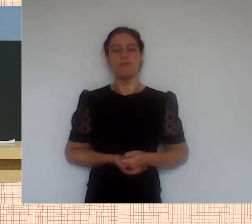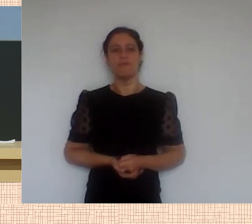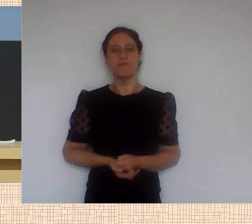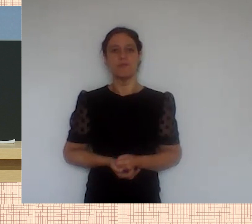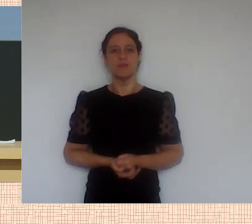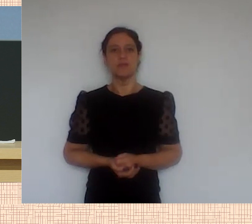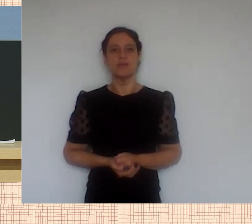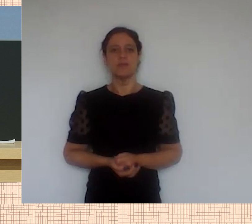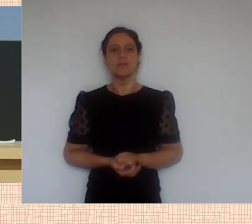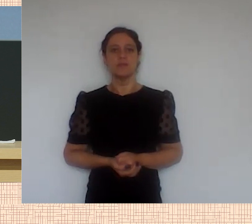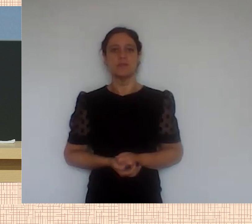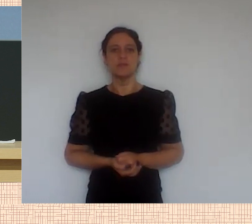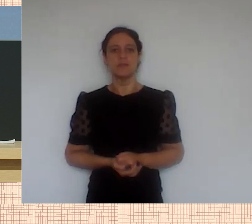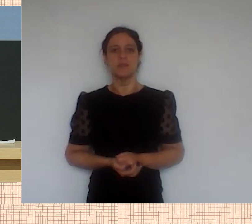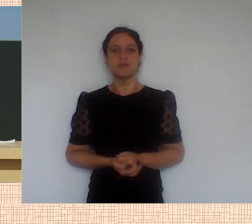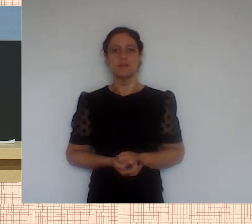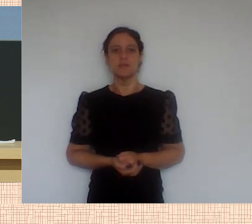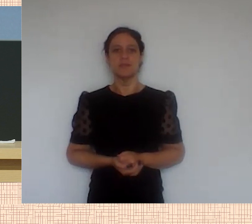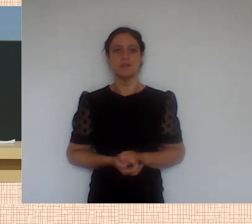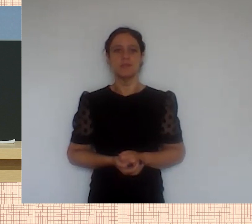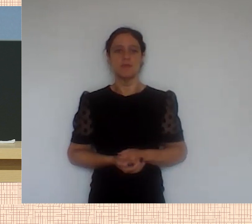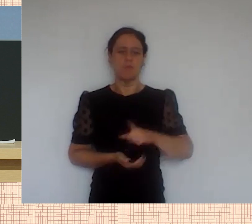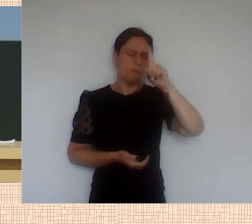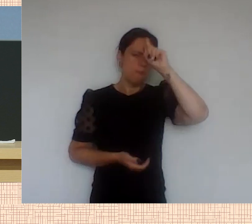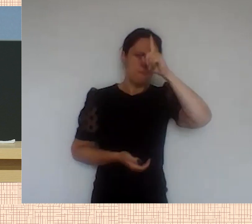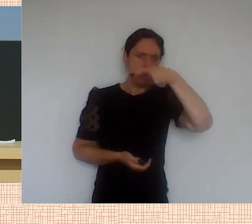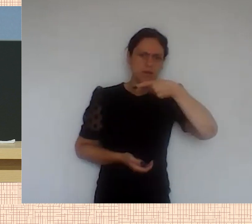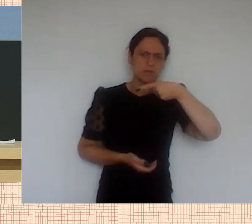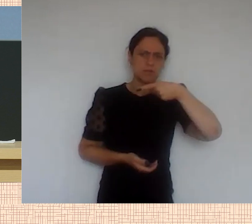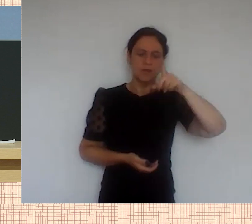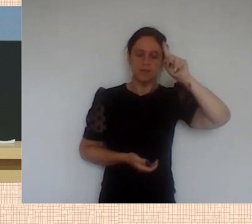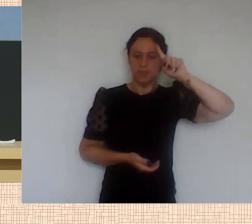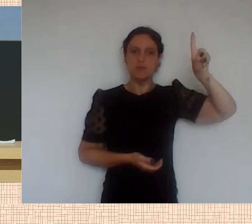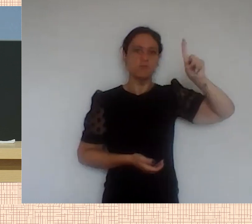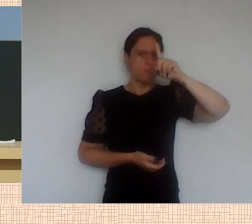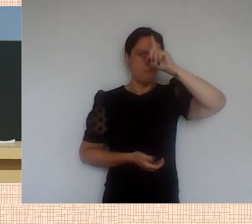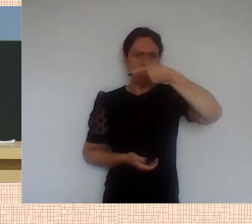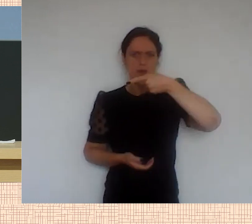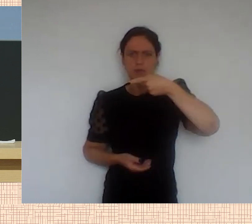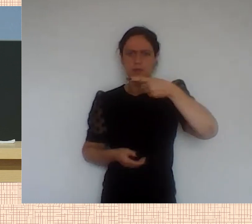De Moisés. E Moisés era o profeta.